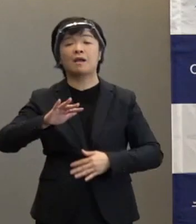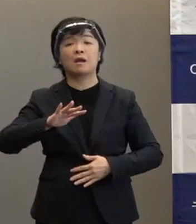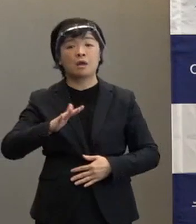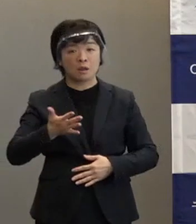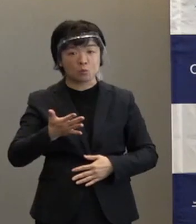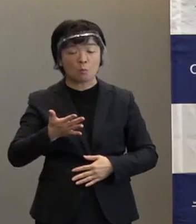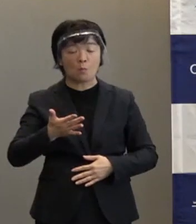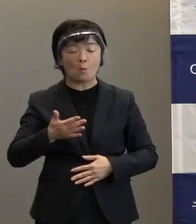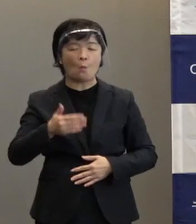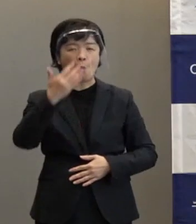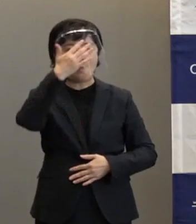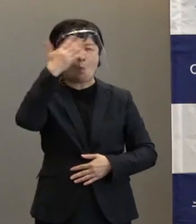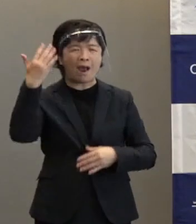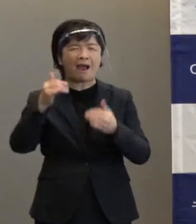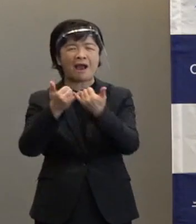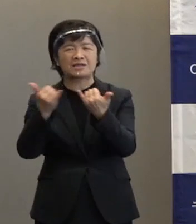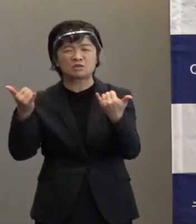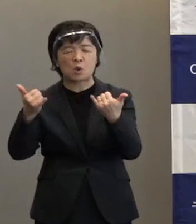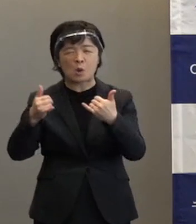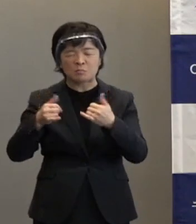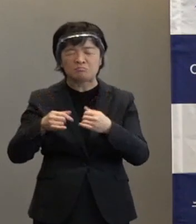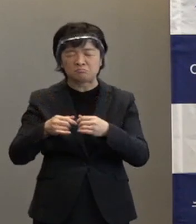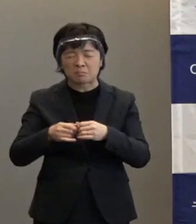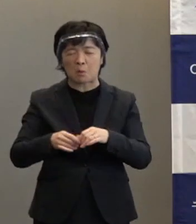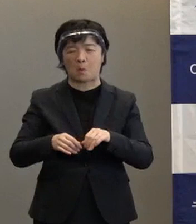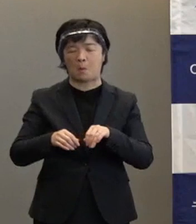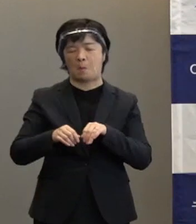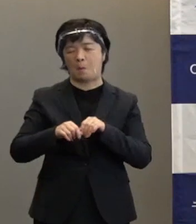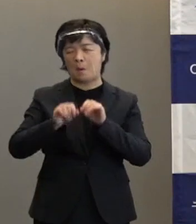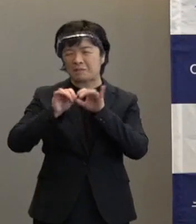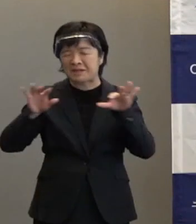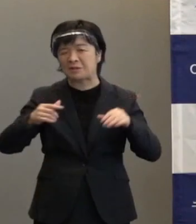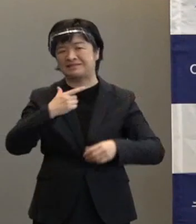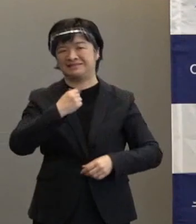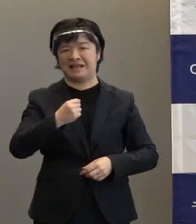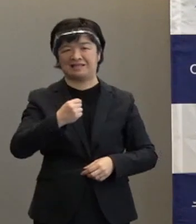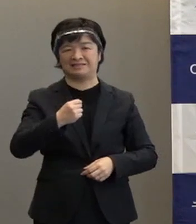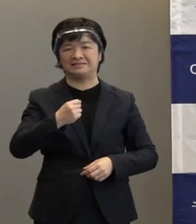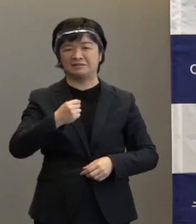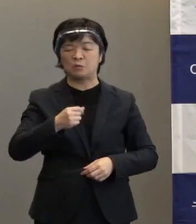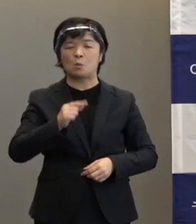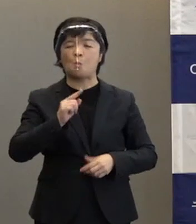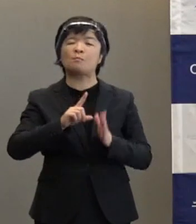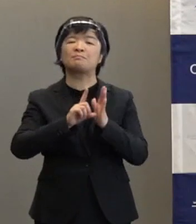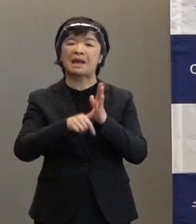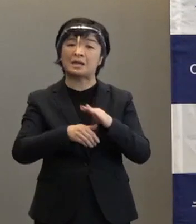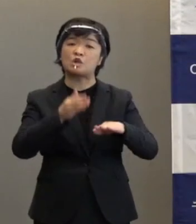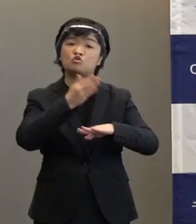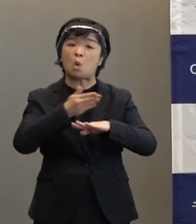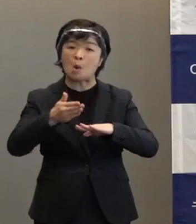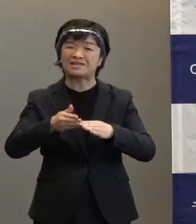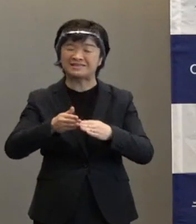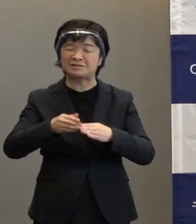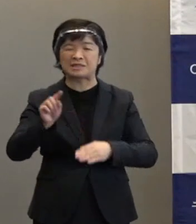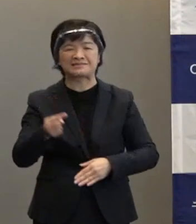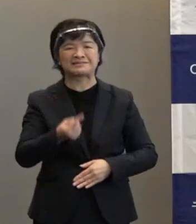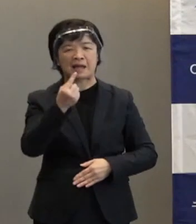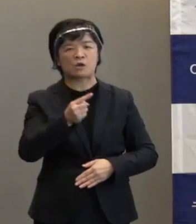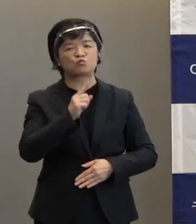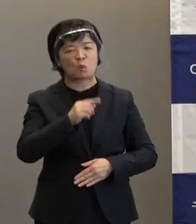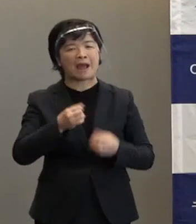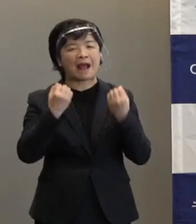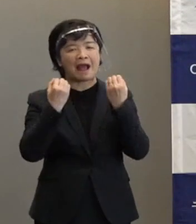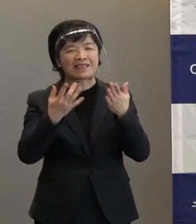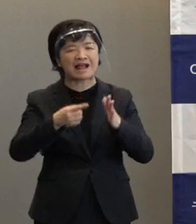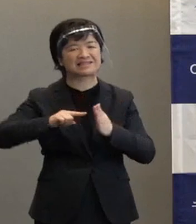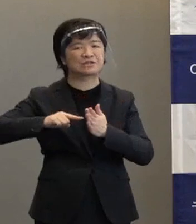にも響くような形で、まあ、料理という形 で、PR をするというのはですね、まあ、比較的新しい取り組みだというふうに思っています